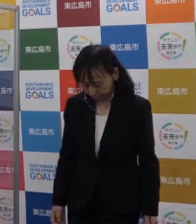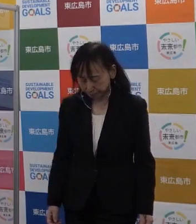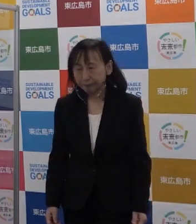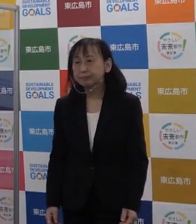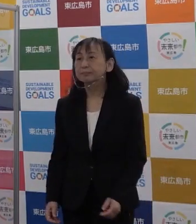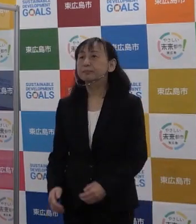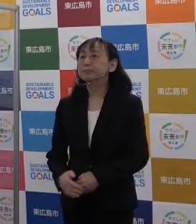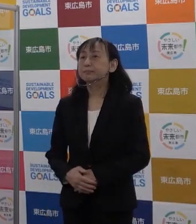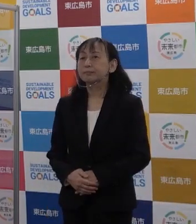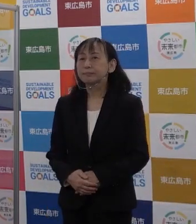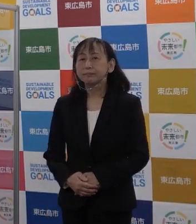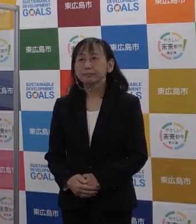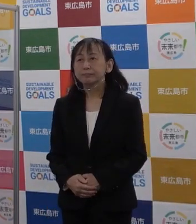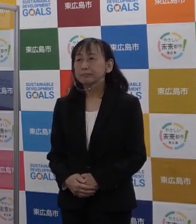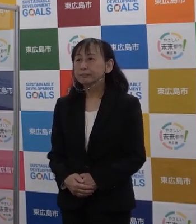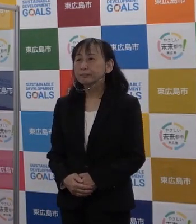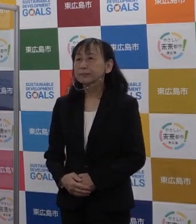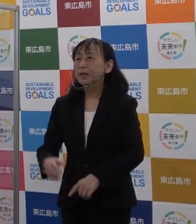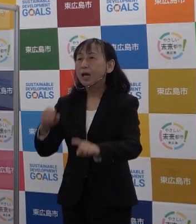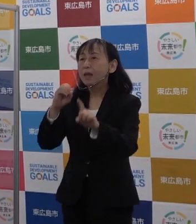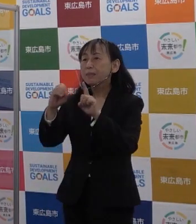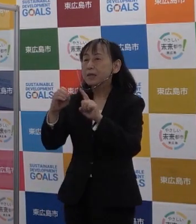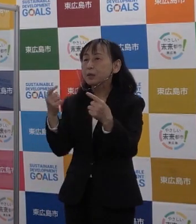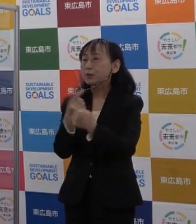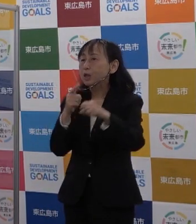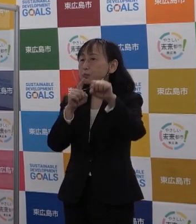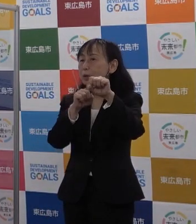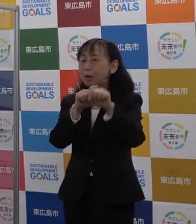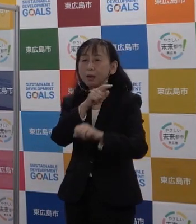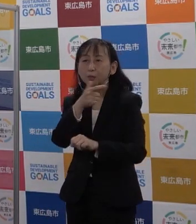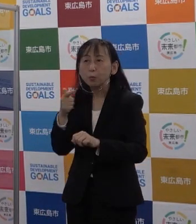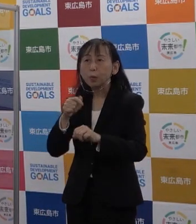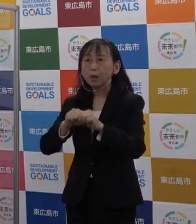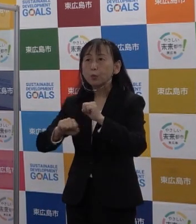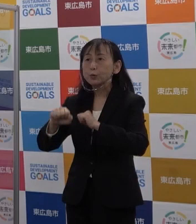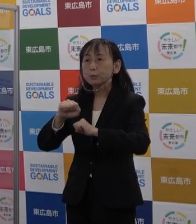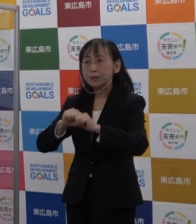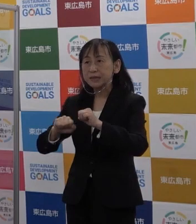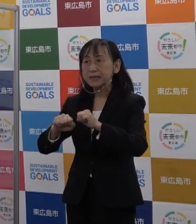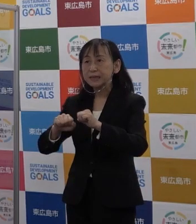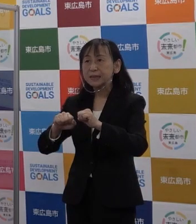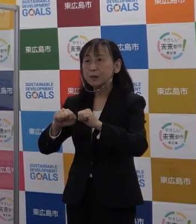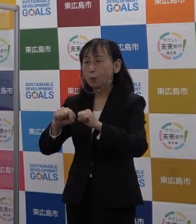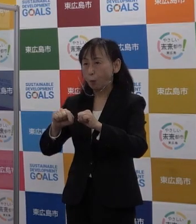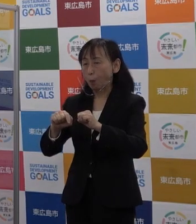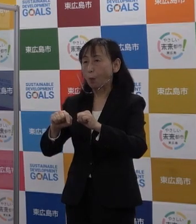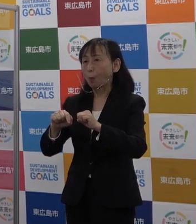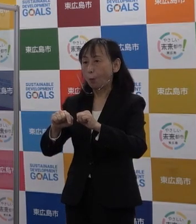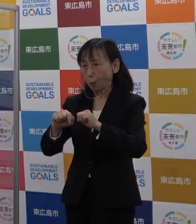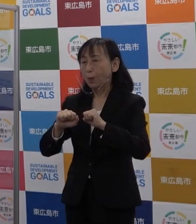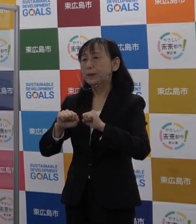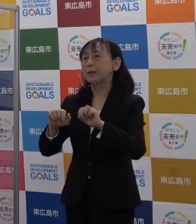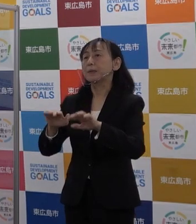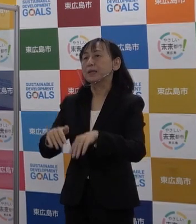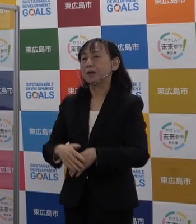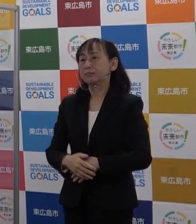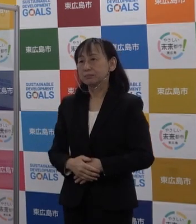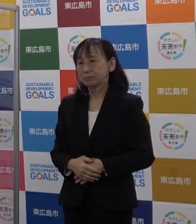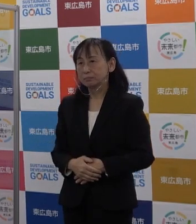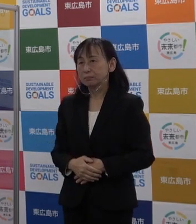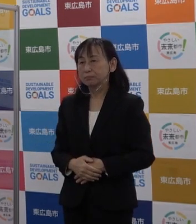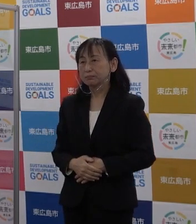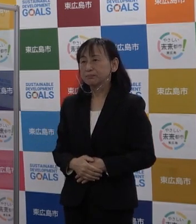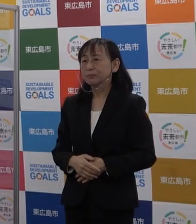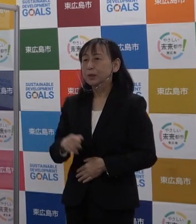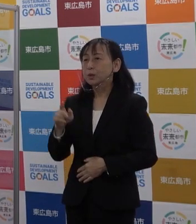まあ、デジタル化に向けてさまざまな取り組みをしております。まあ、それがど